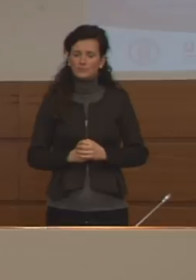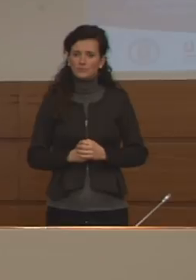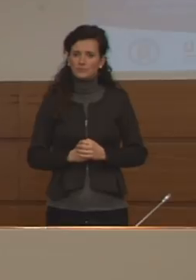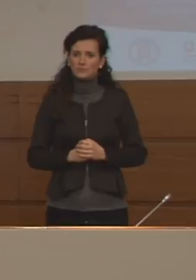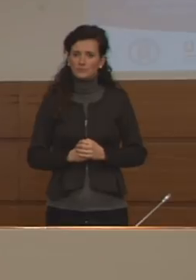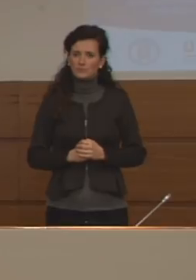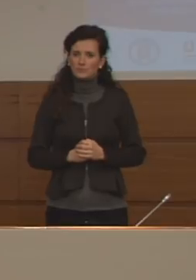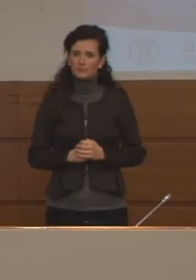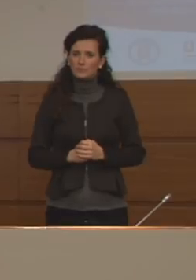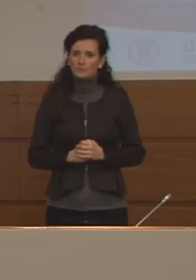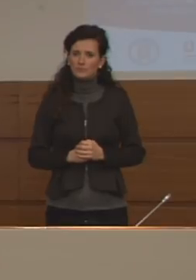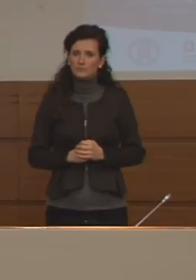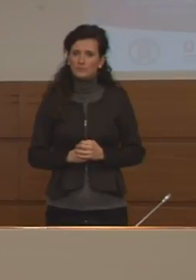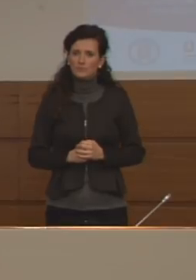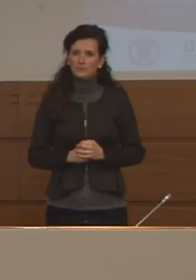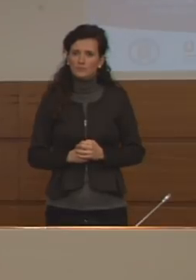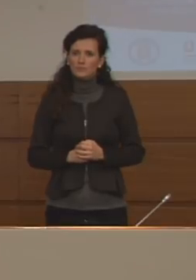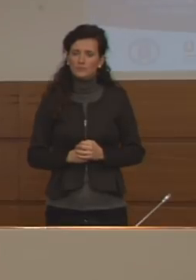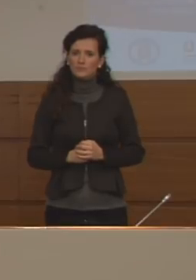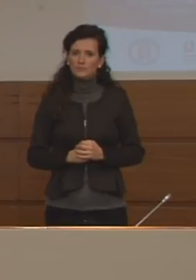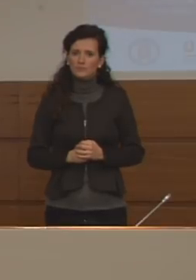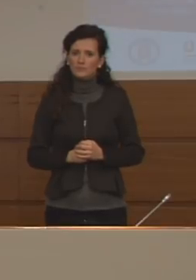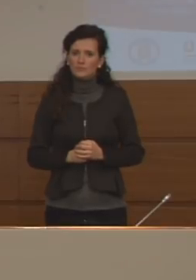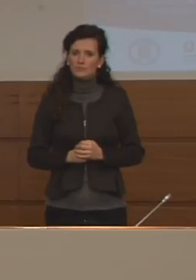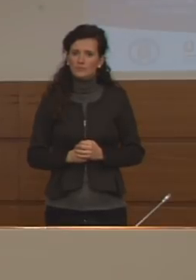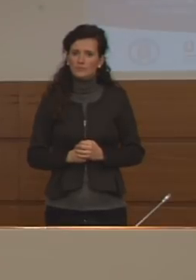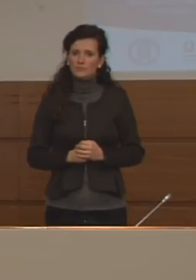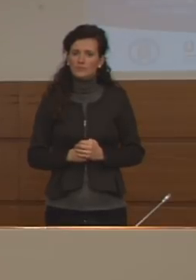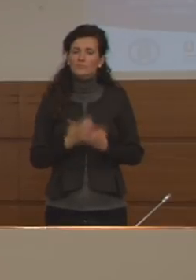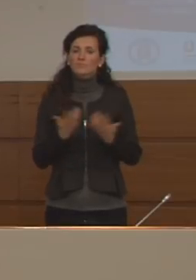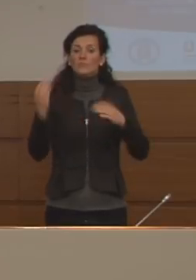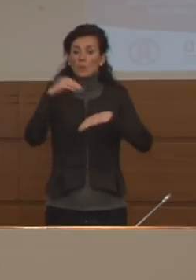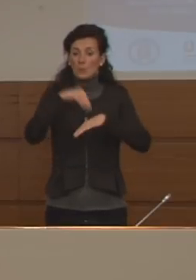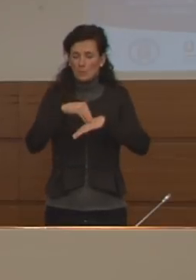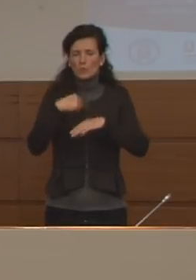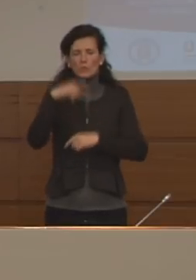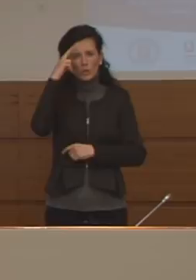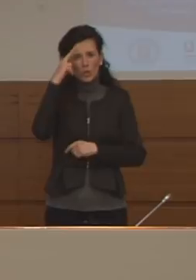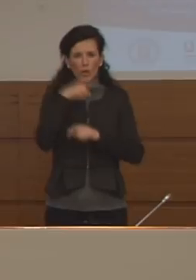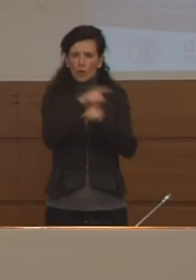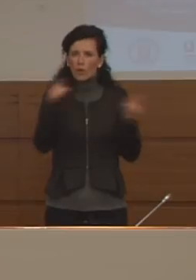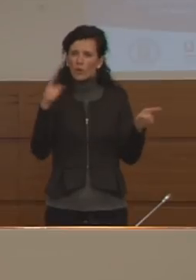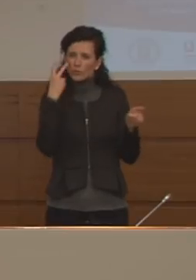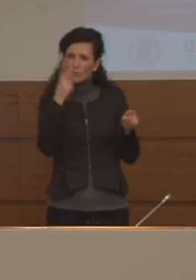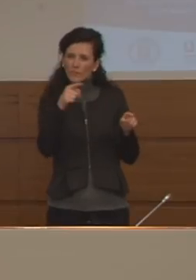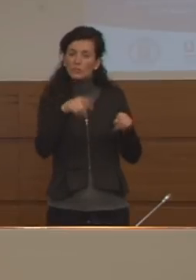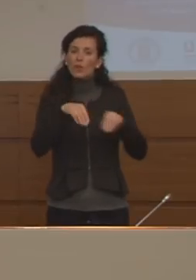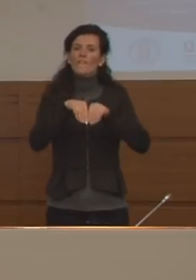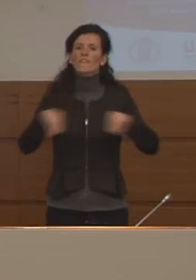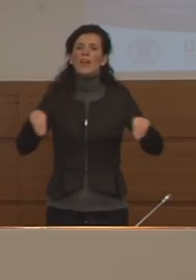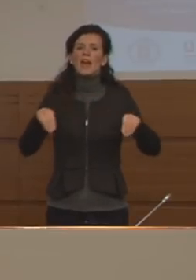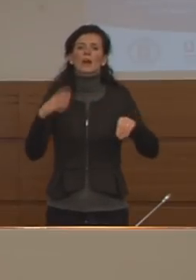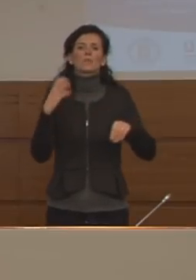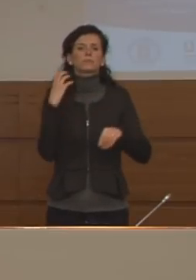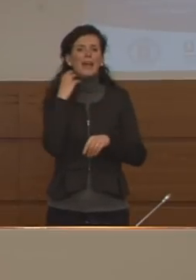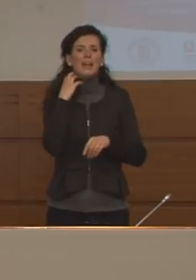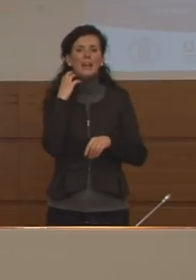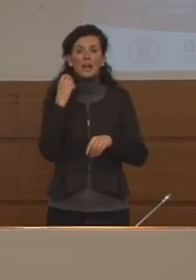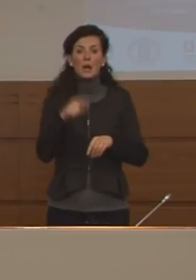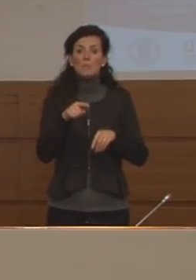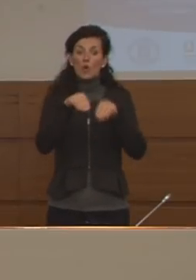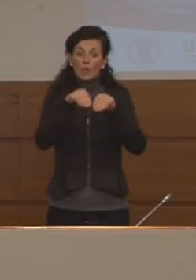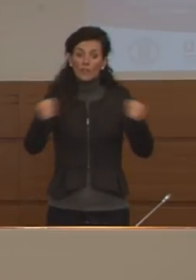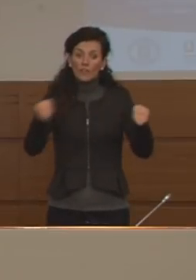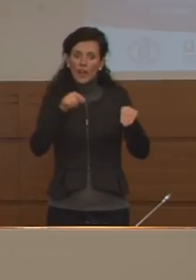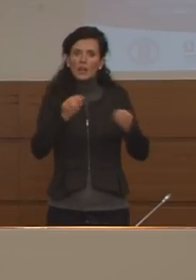poi voglio anche ricordare che come avete visto a bergamo alla fiera di bergamo è pronta alla struttura